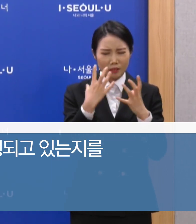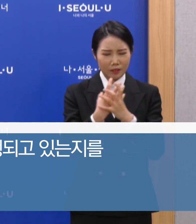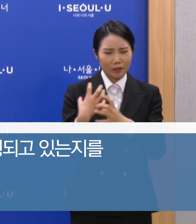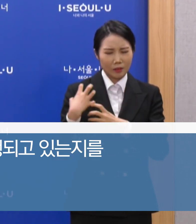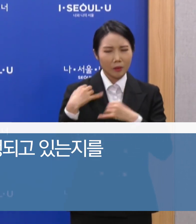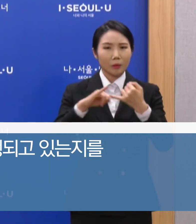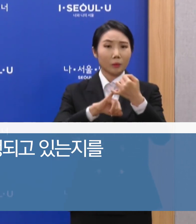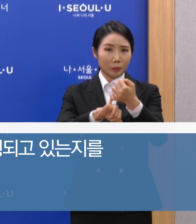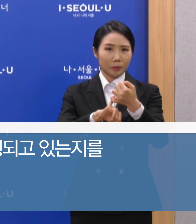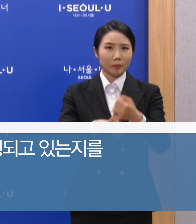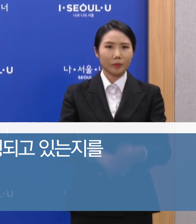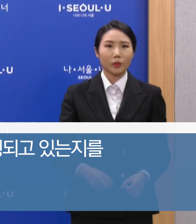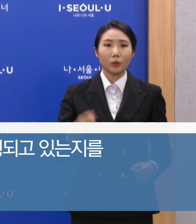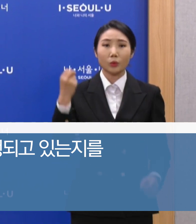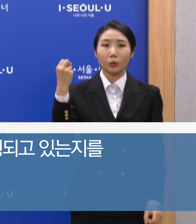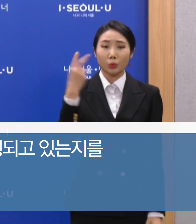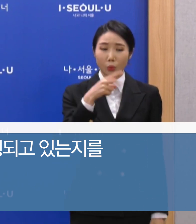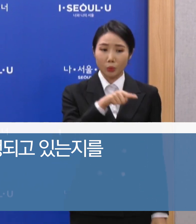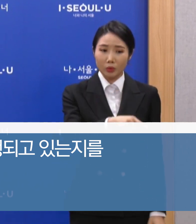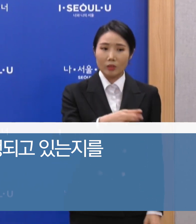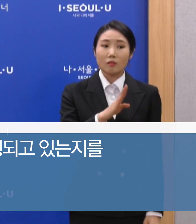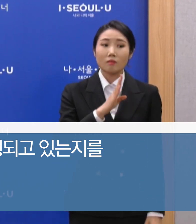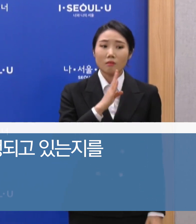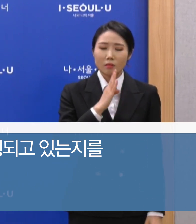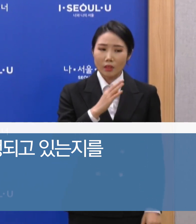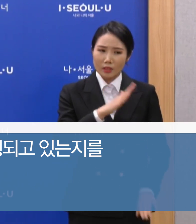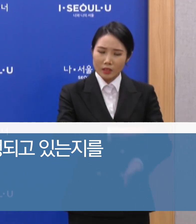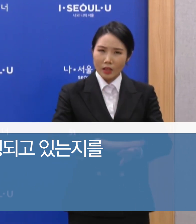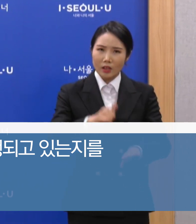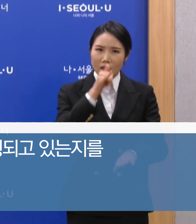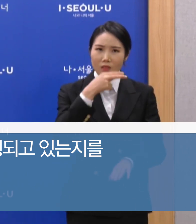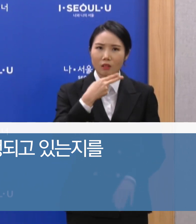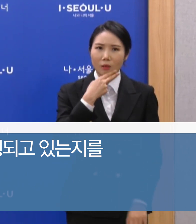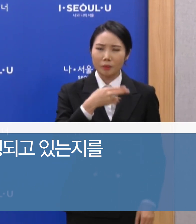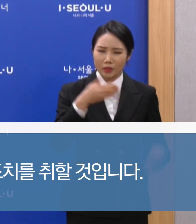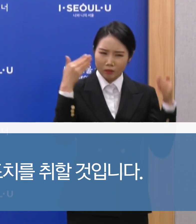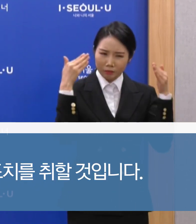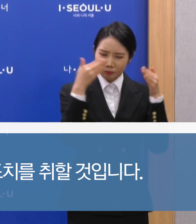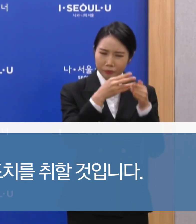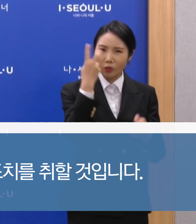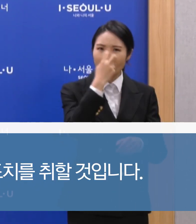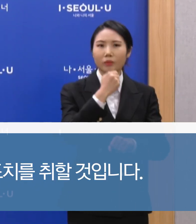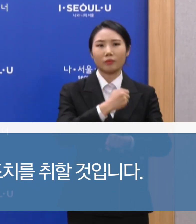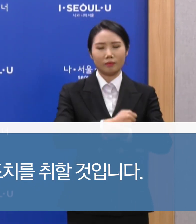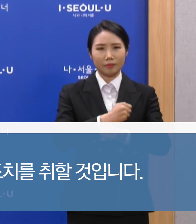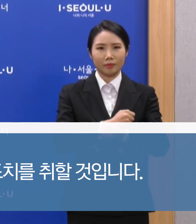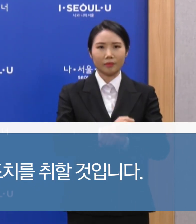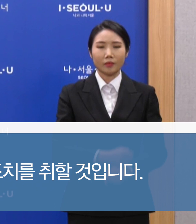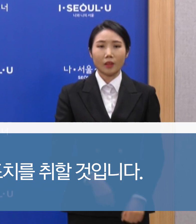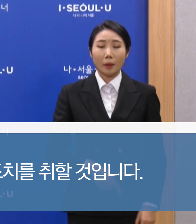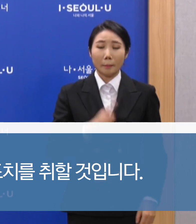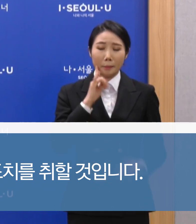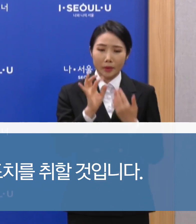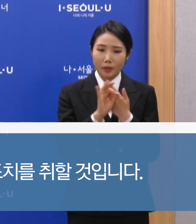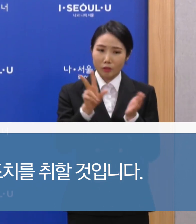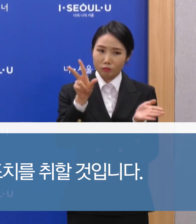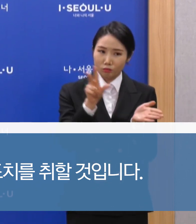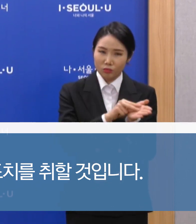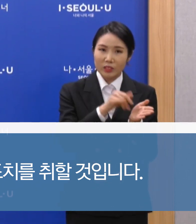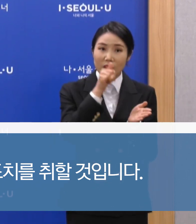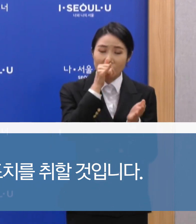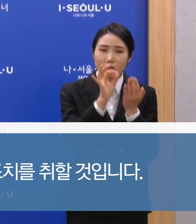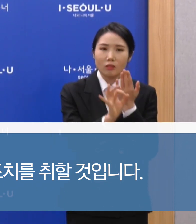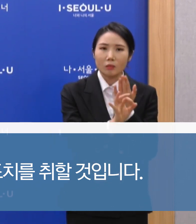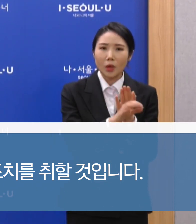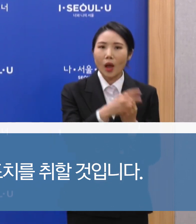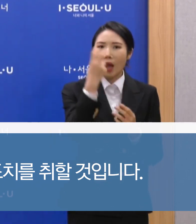부분이 이행되고 있는지를 집중 점검토록 하겠습니다. 문제가 있을 경우 감리가 구청에 즉시 보고하도록